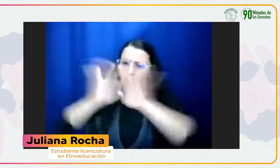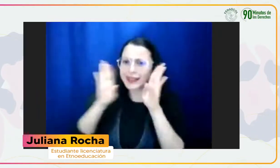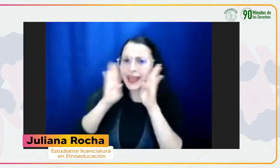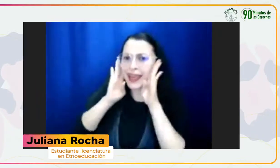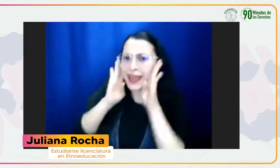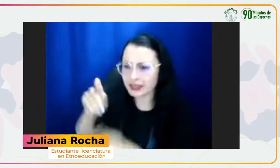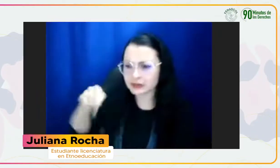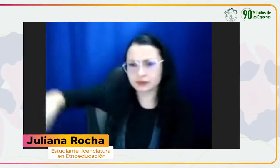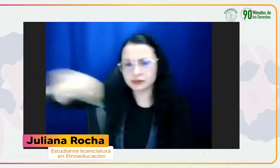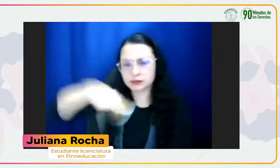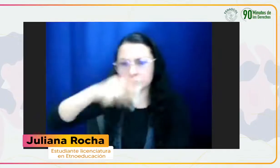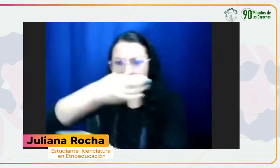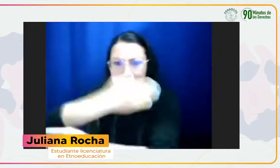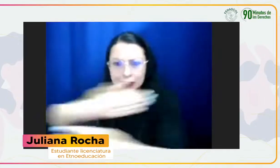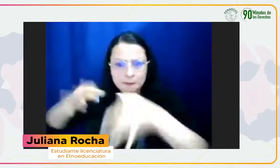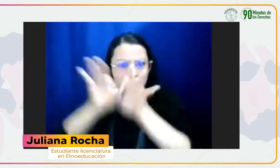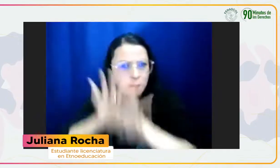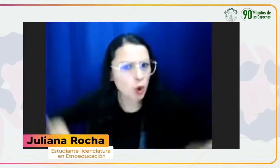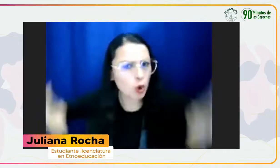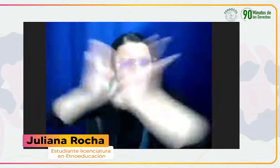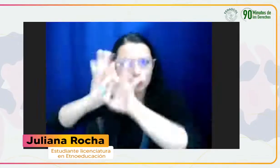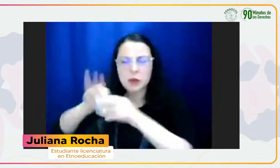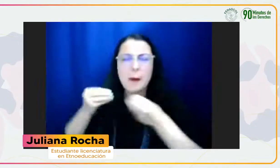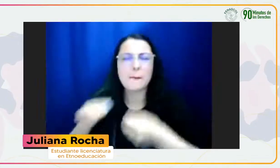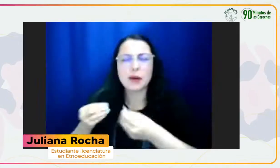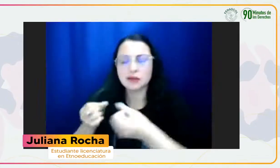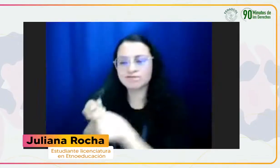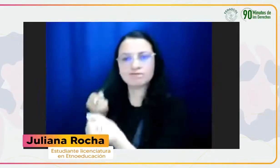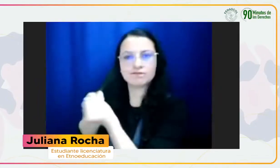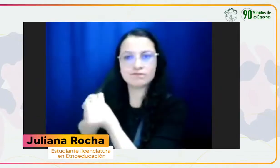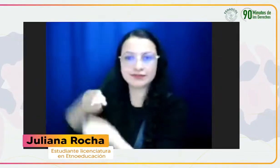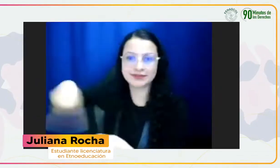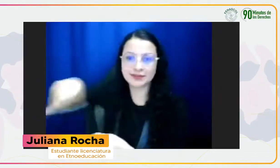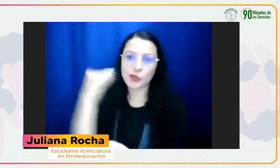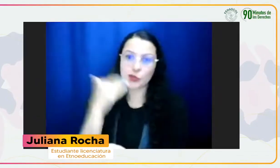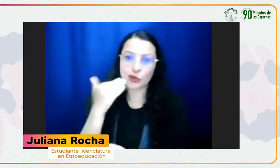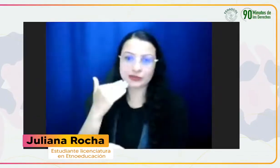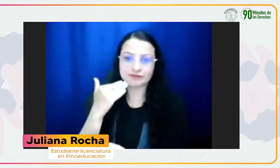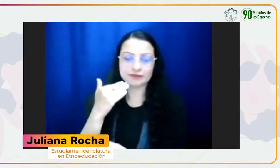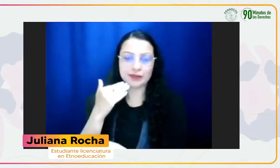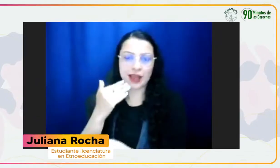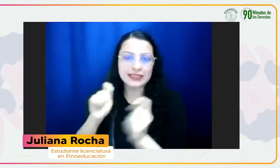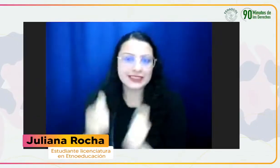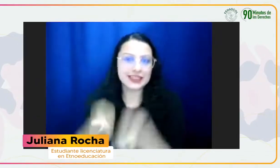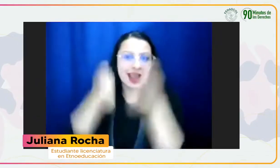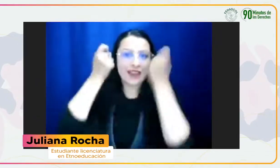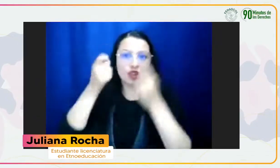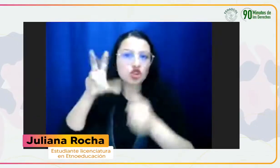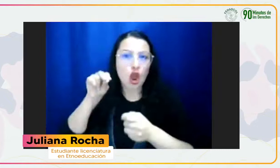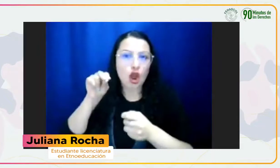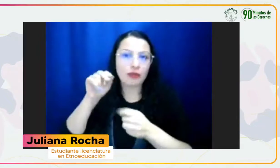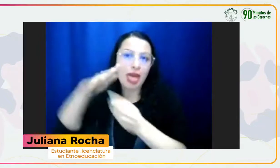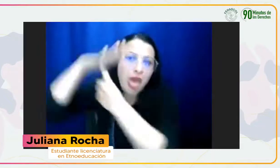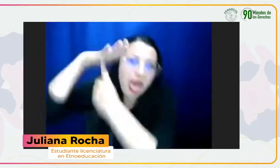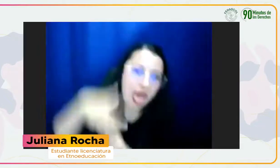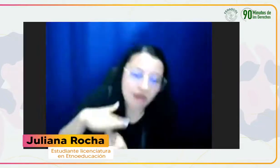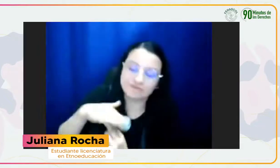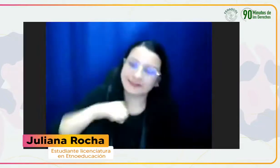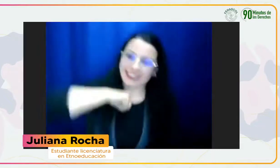alianzas para poner atención a los niños, para que los puedan ver, para que a las niñas que